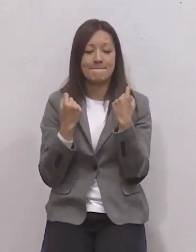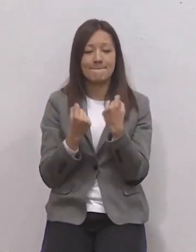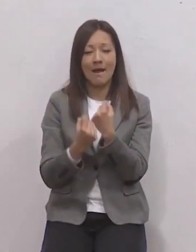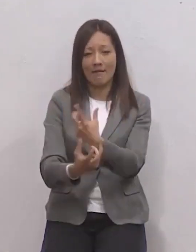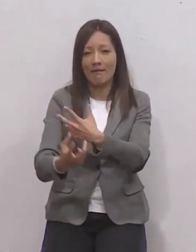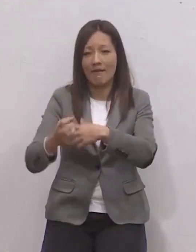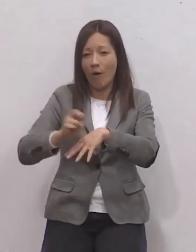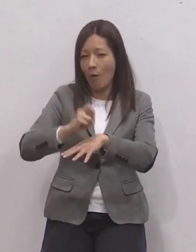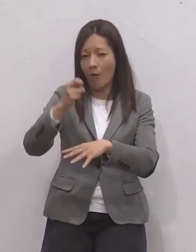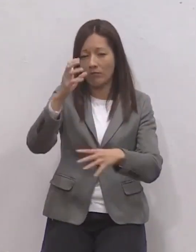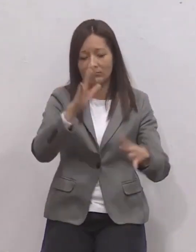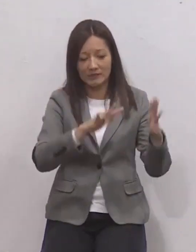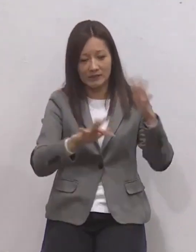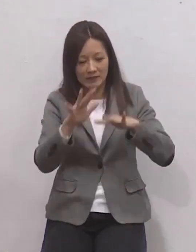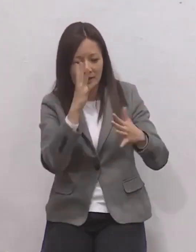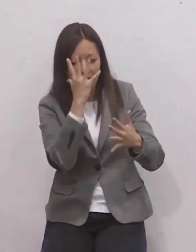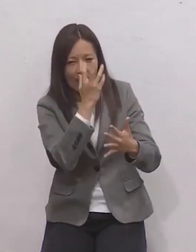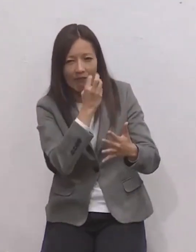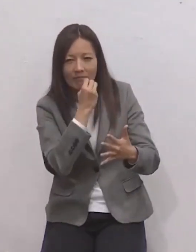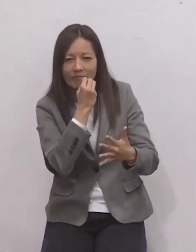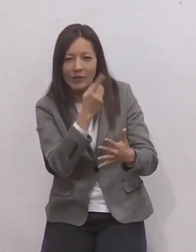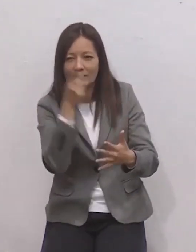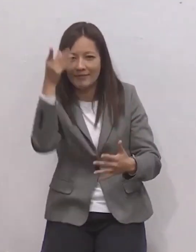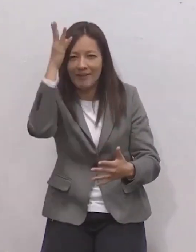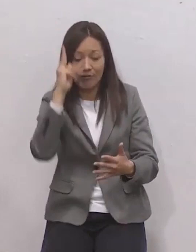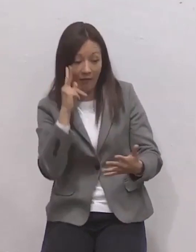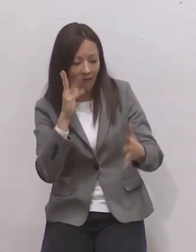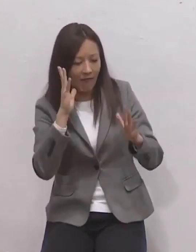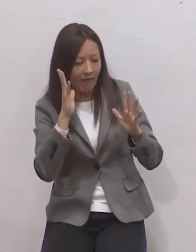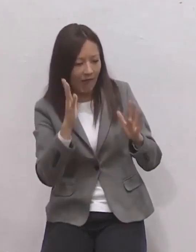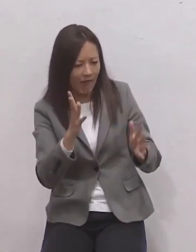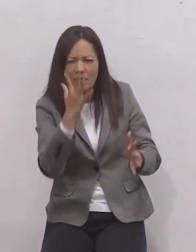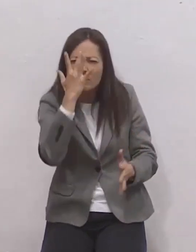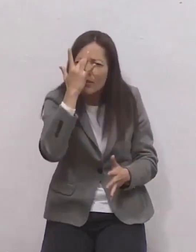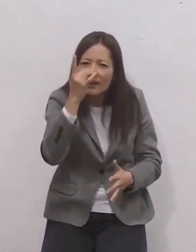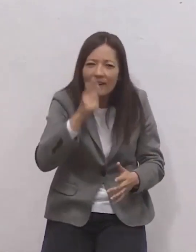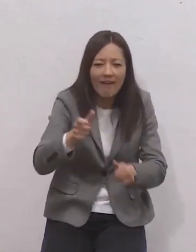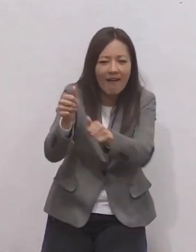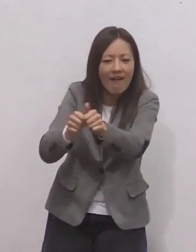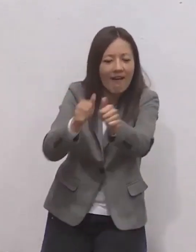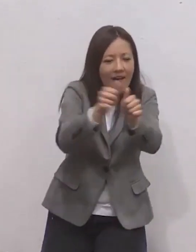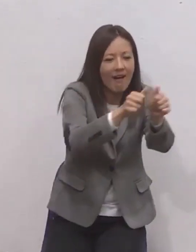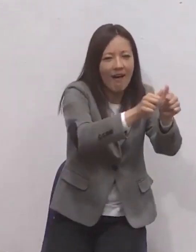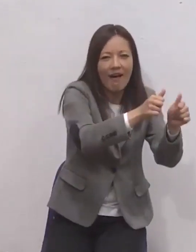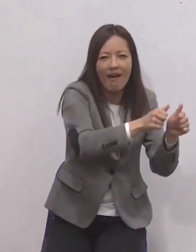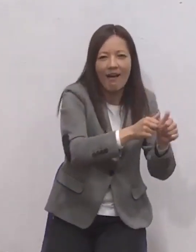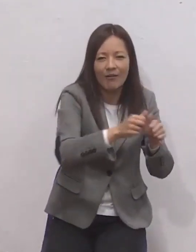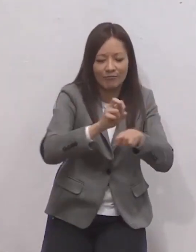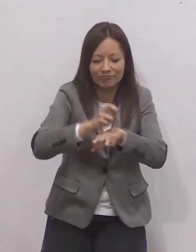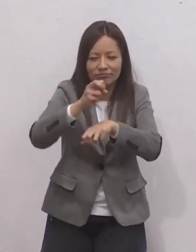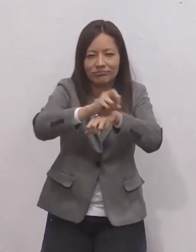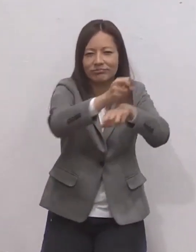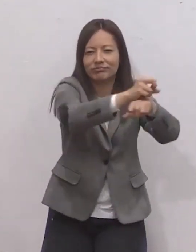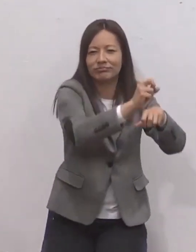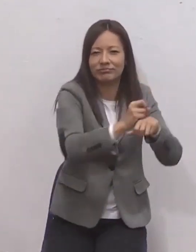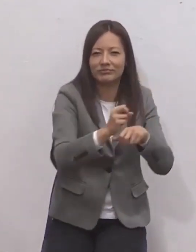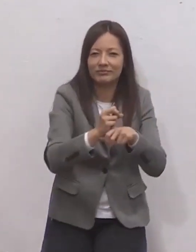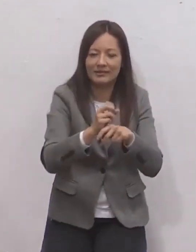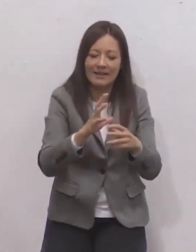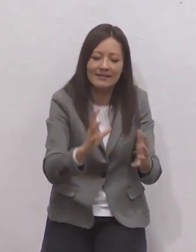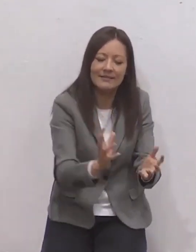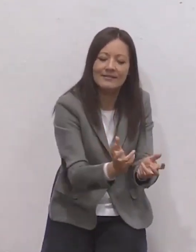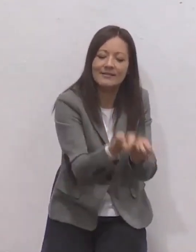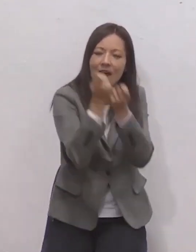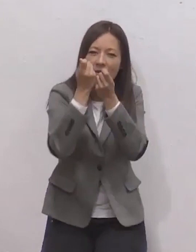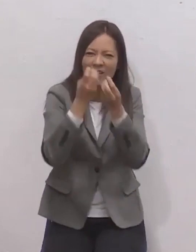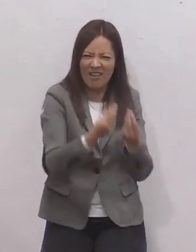oro. ¿Entiende? ¿Por qué? Porque somos joyas rescatadas del barro. Y esos